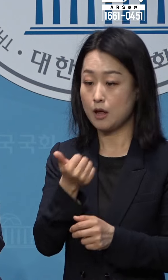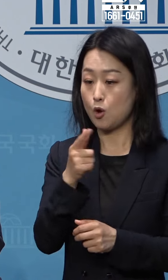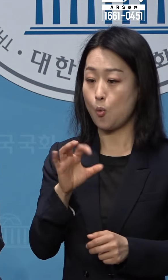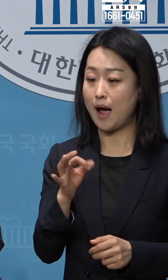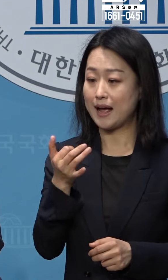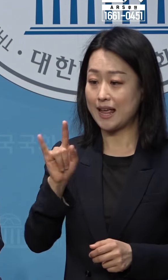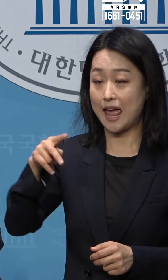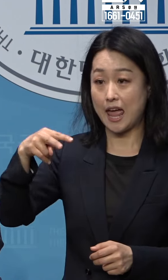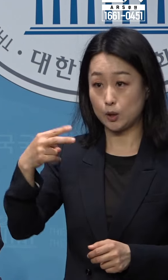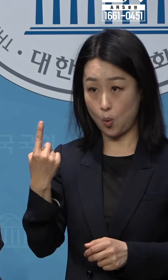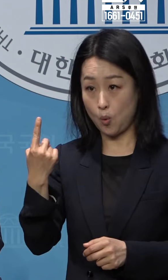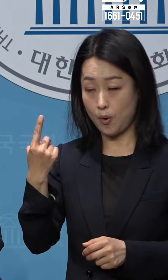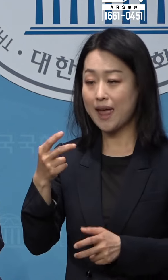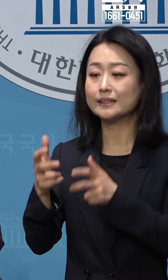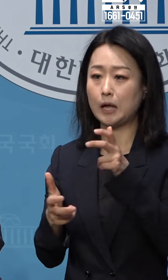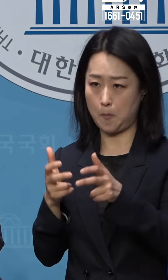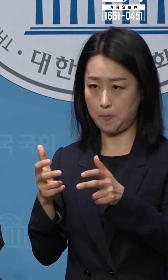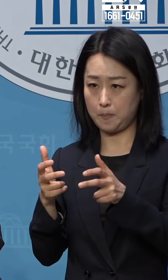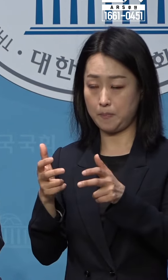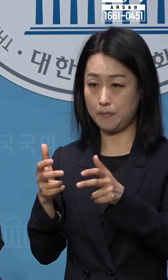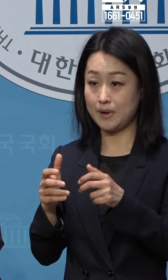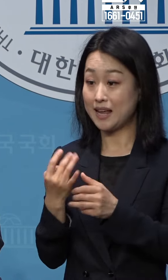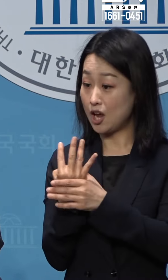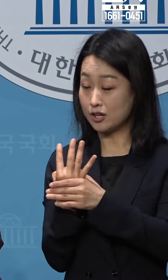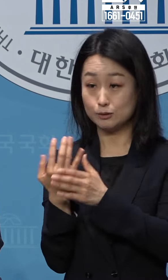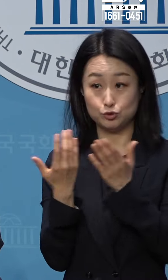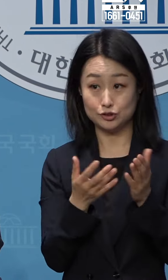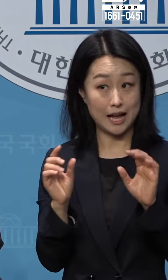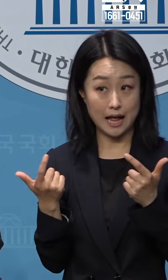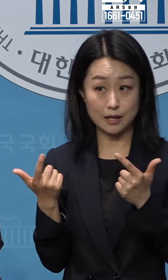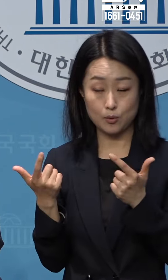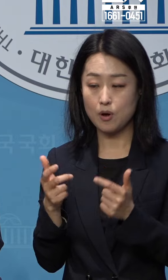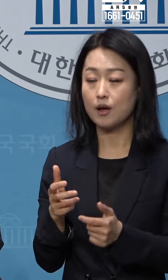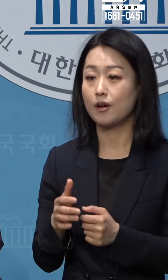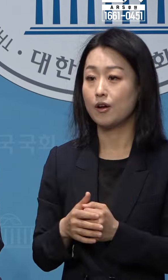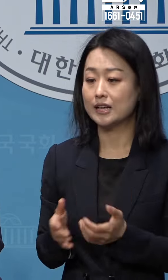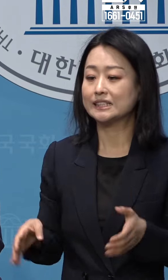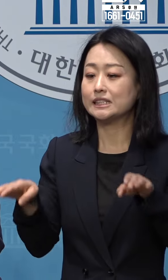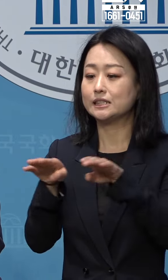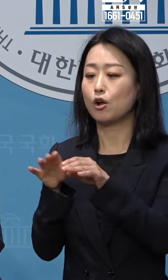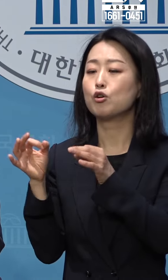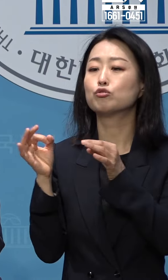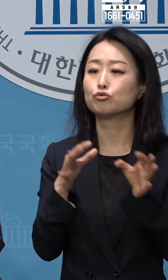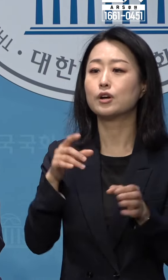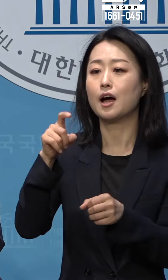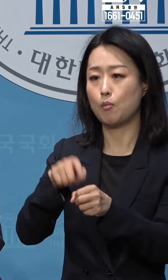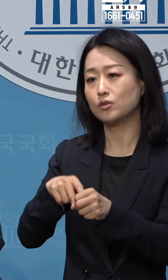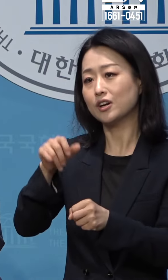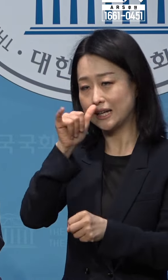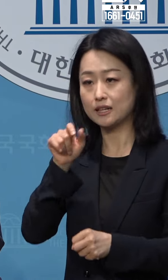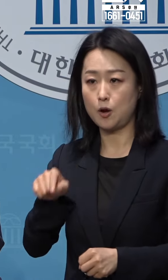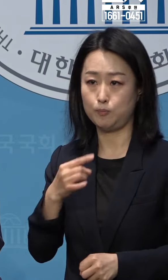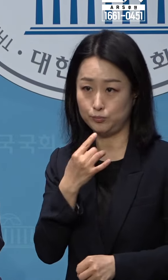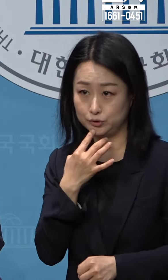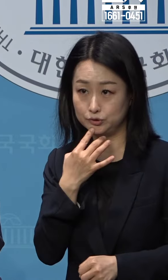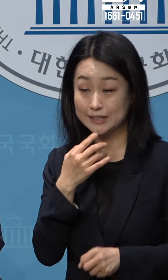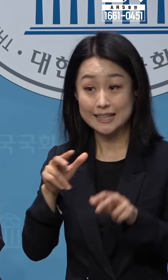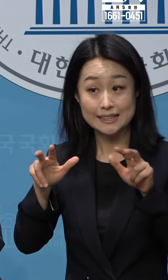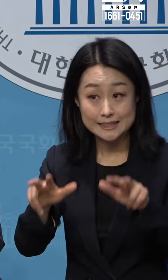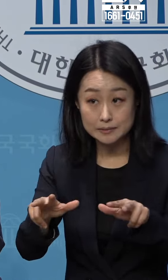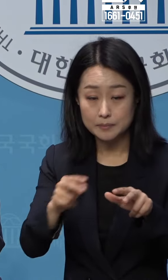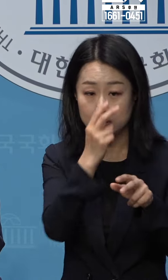개풍군 추진하는 사업으로 현금이 아닌 시설투자 지원의 형태입니다 지금 검찰과